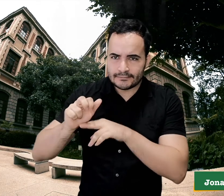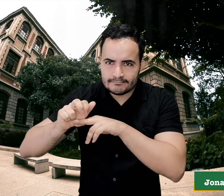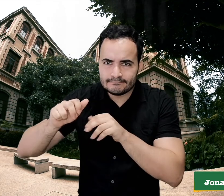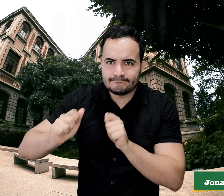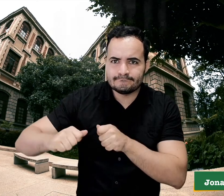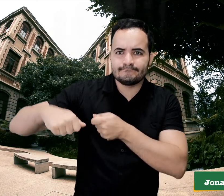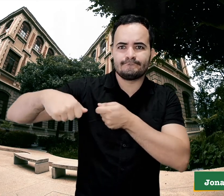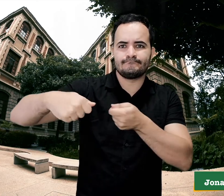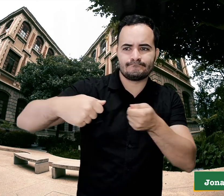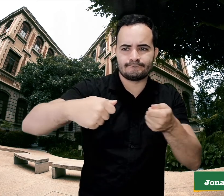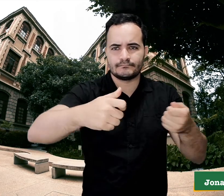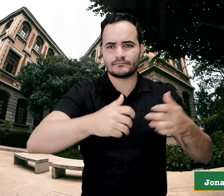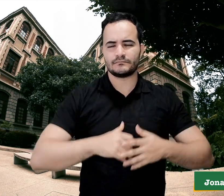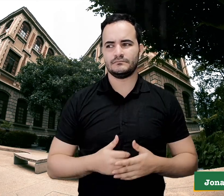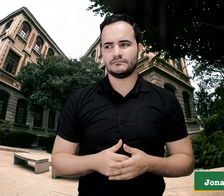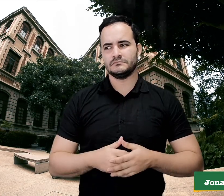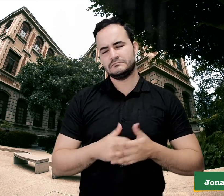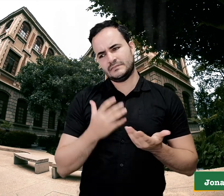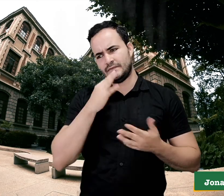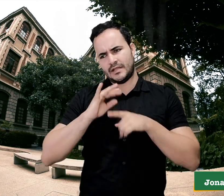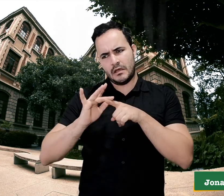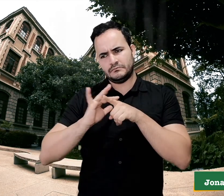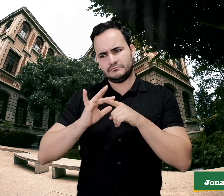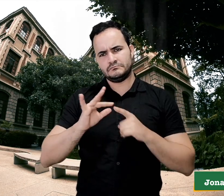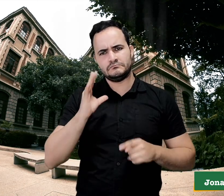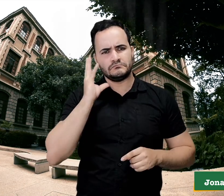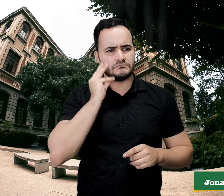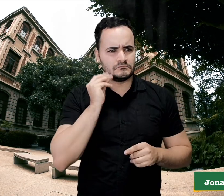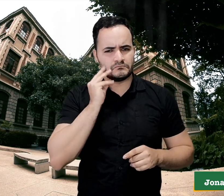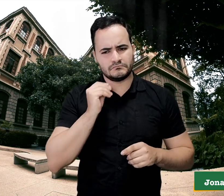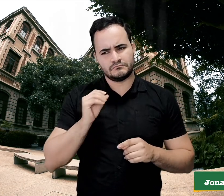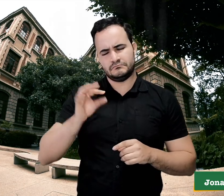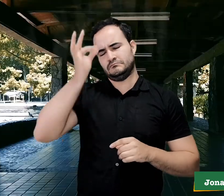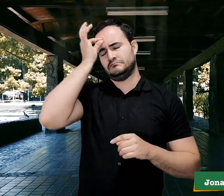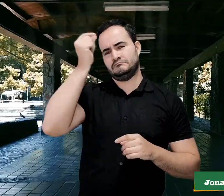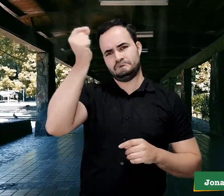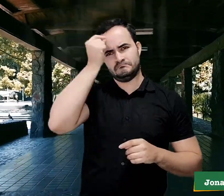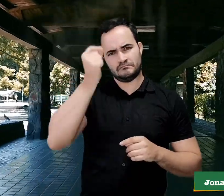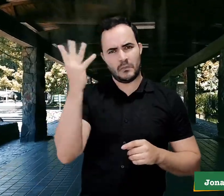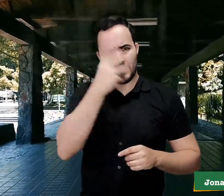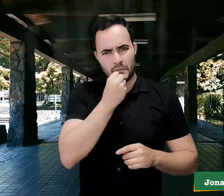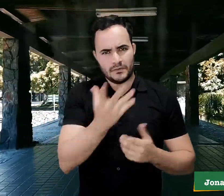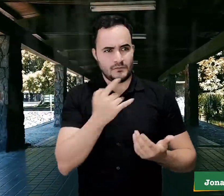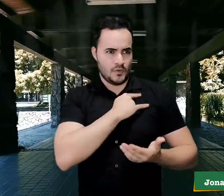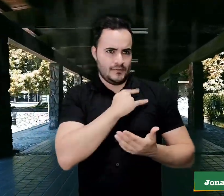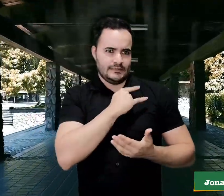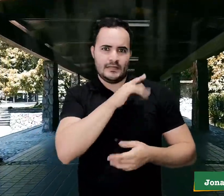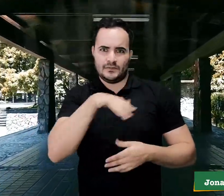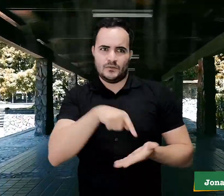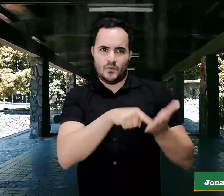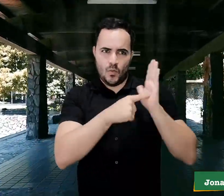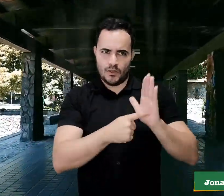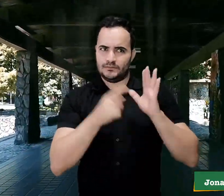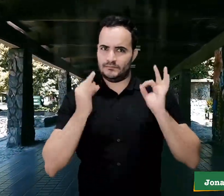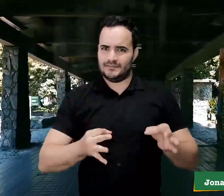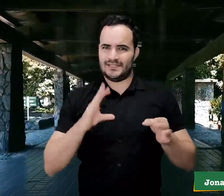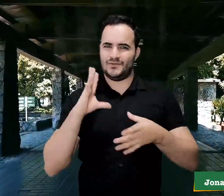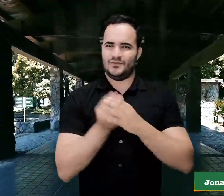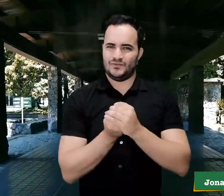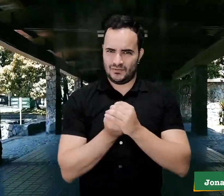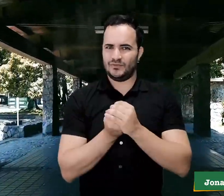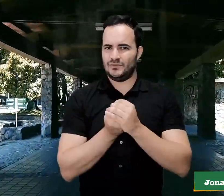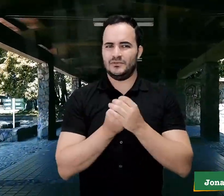acomodarse. Fue una experiencia bonita porque se notaba la inclusión de la universidad y cómo permitía